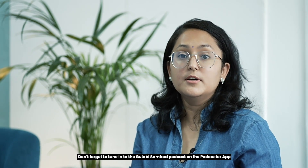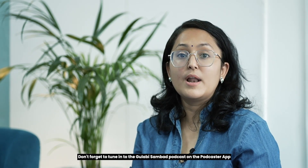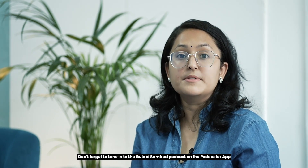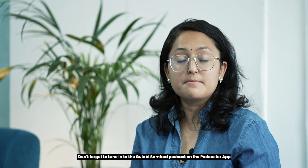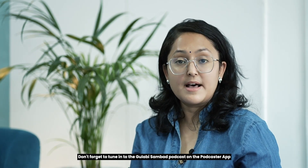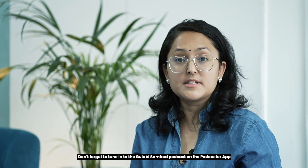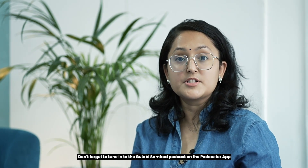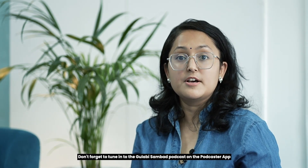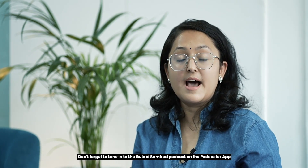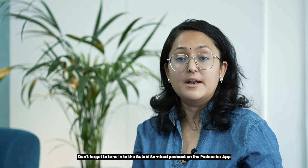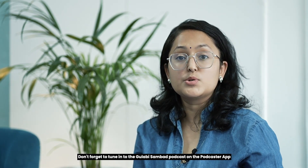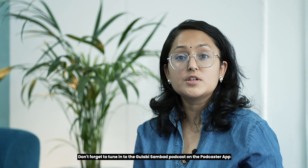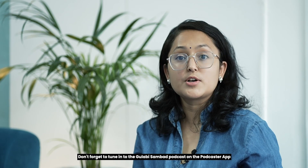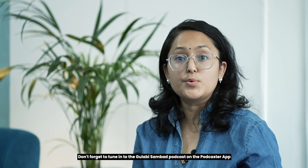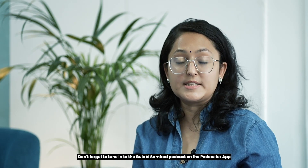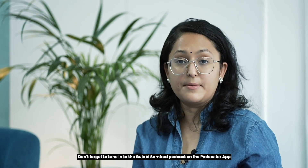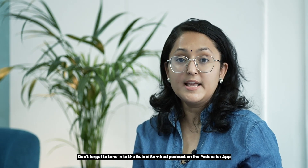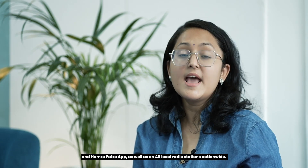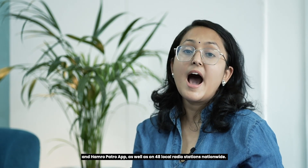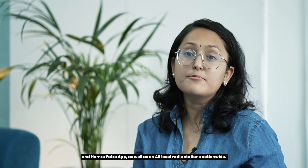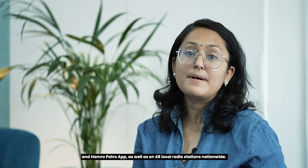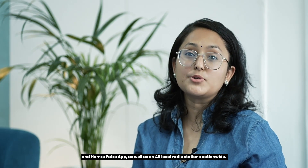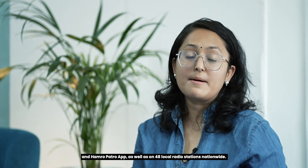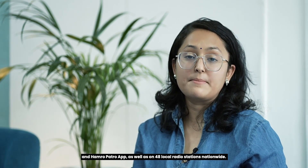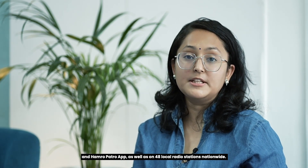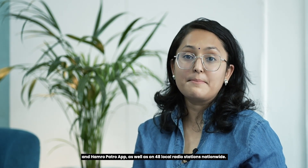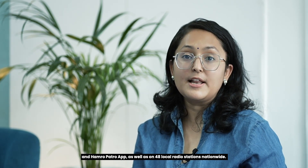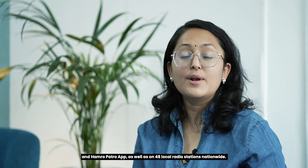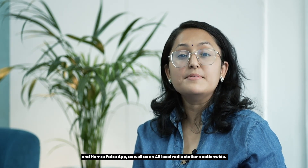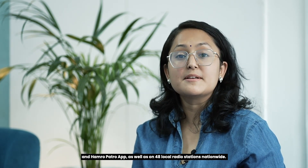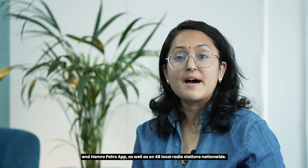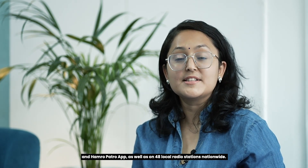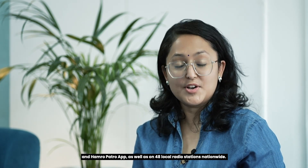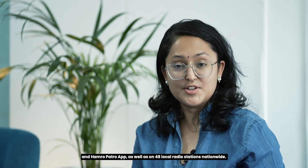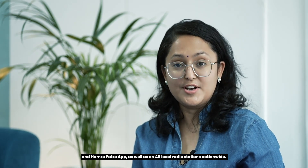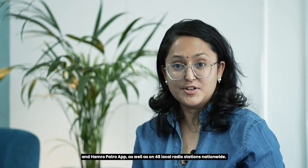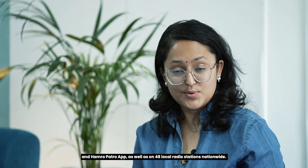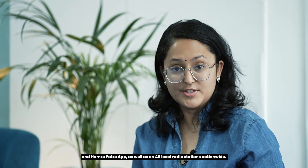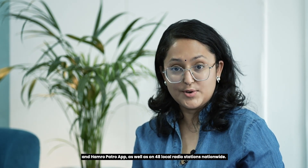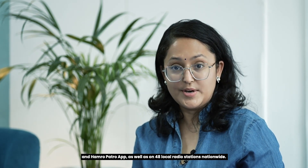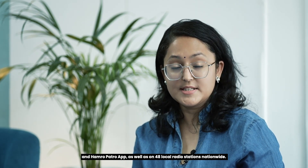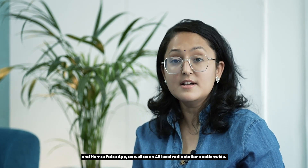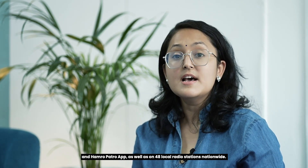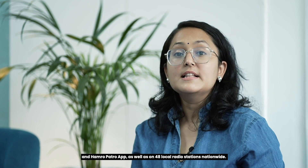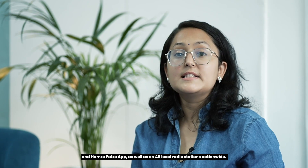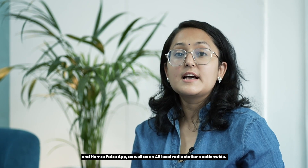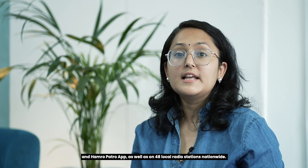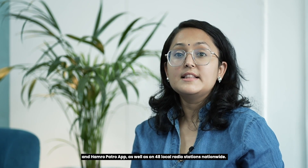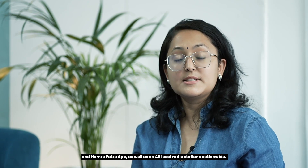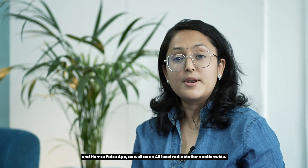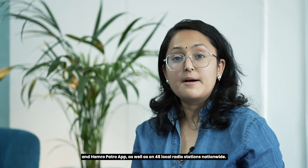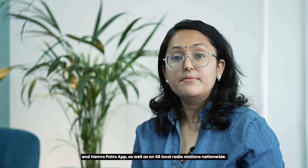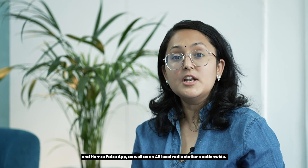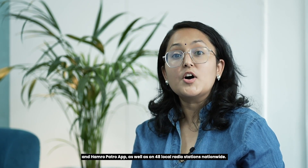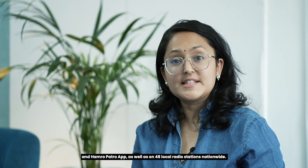एपमा गएर गुलाबी सम्वाद सर्च गरेर हामीलाई सुन्न सक्नुहुनेछ भने हाम्रो पात्रो एपमा पनि तपाईँले गुलाबी सम्वाद सर्च गरेर सुन्न सक्नुहुनेछ। त्यसै